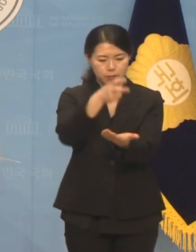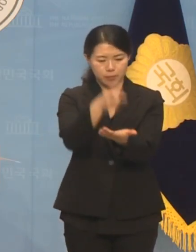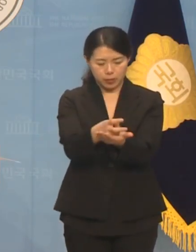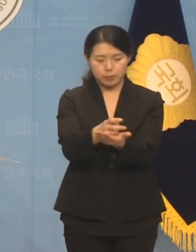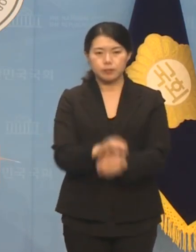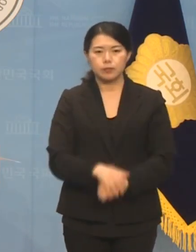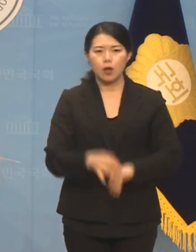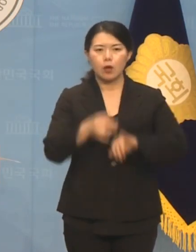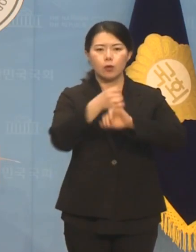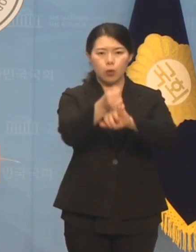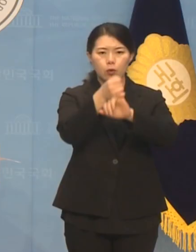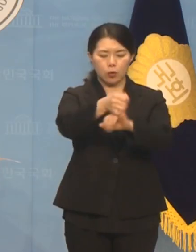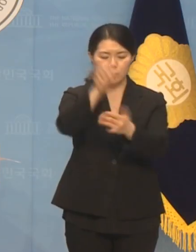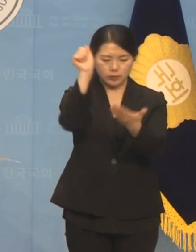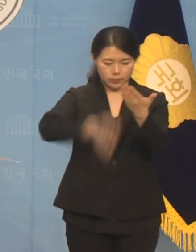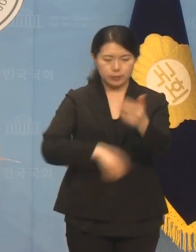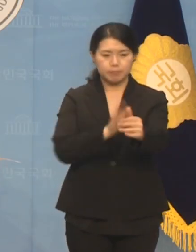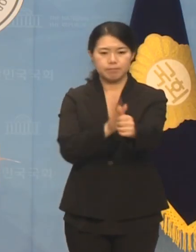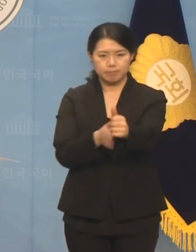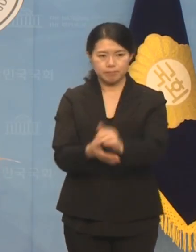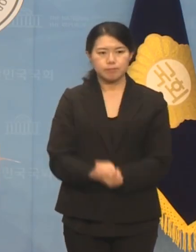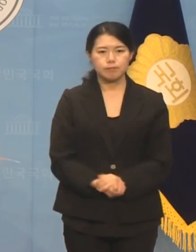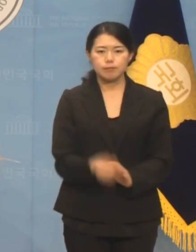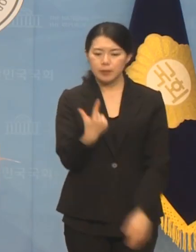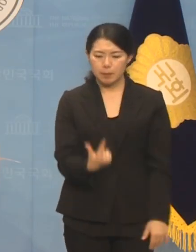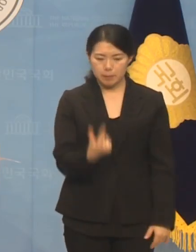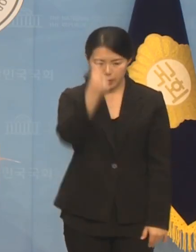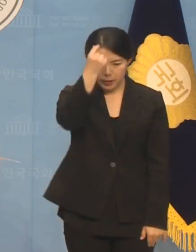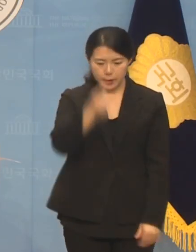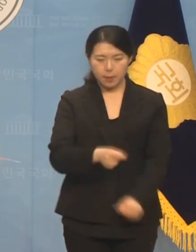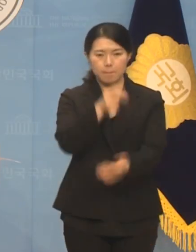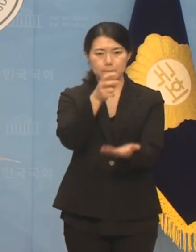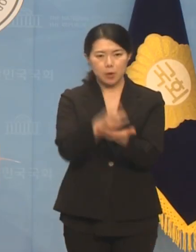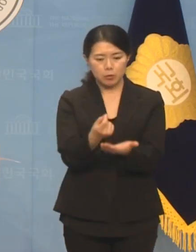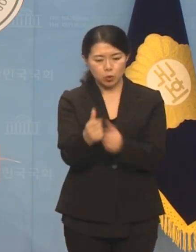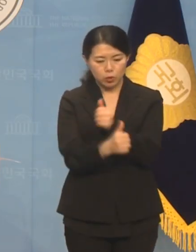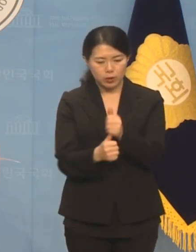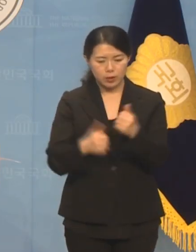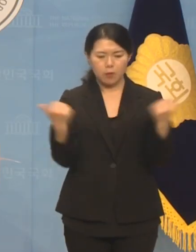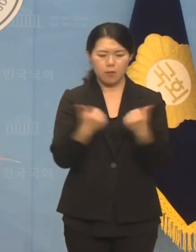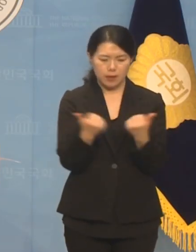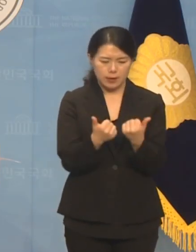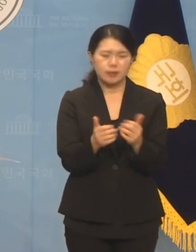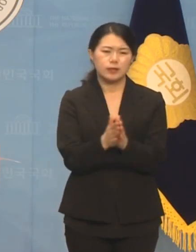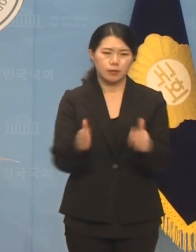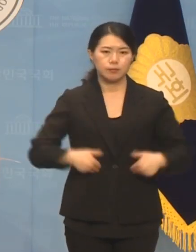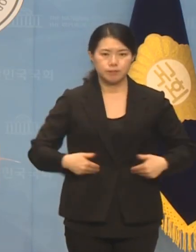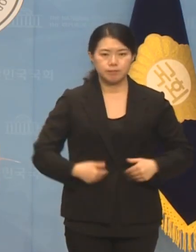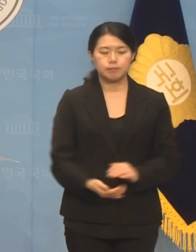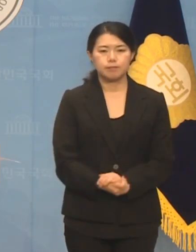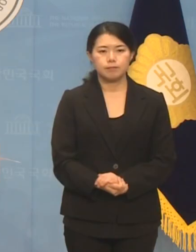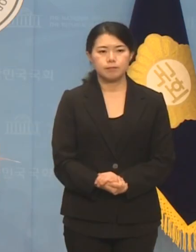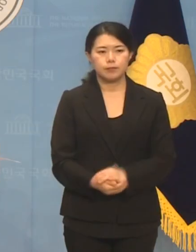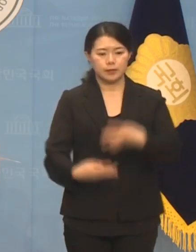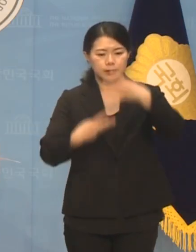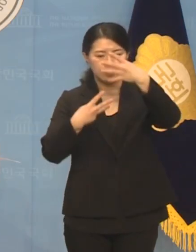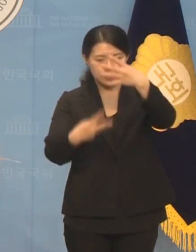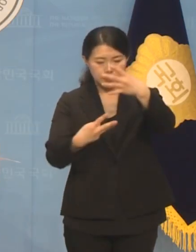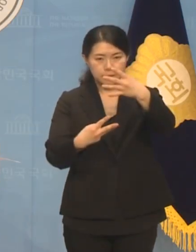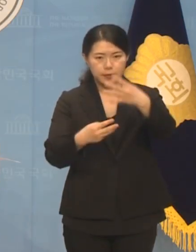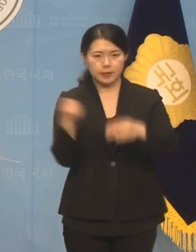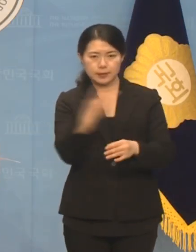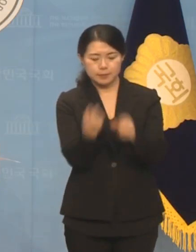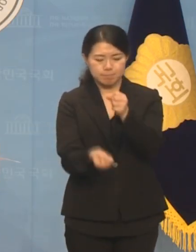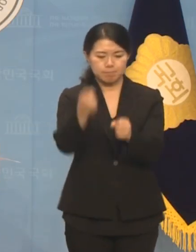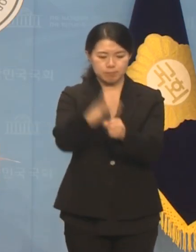특별법을 반드시 처리합시다. 속히 법안 소위를 열고 논의를 시작해야 합니다. 4.3의 정의를